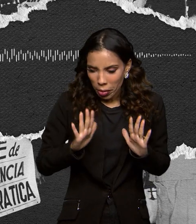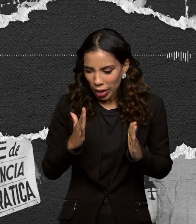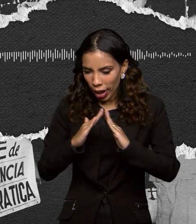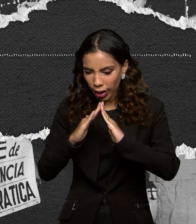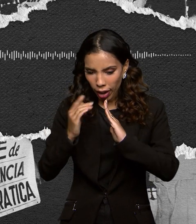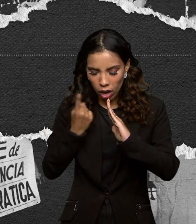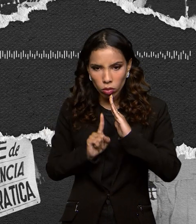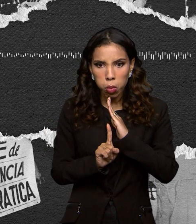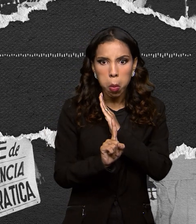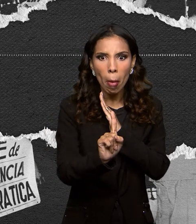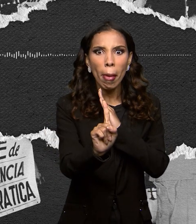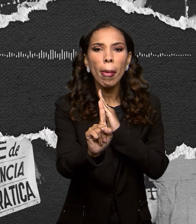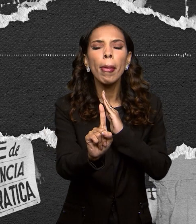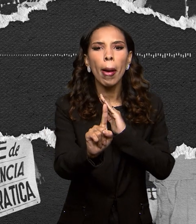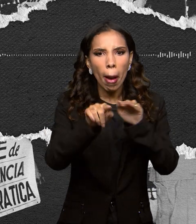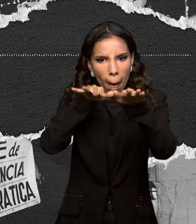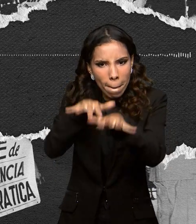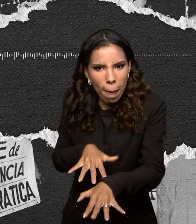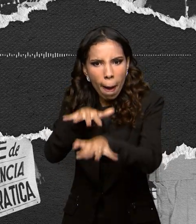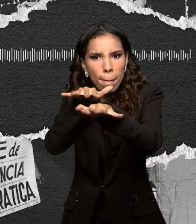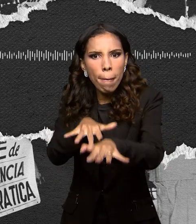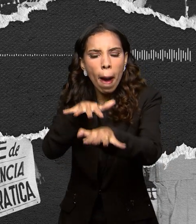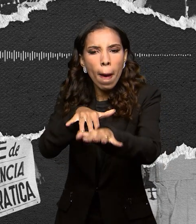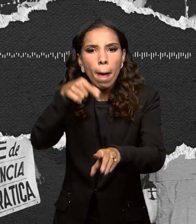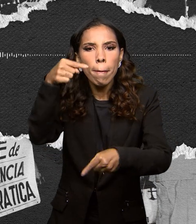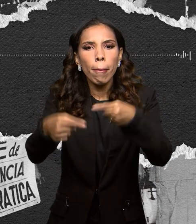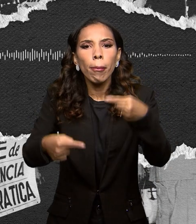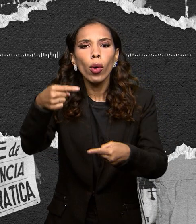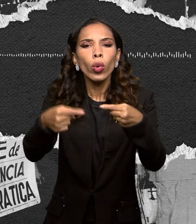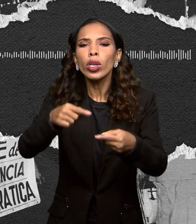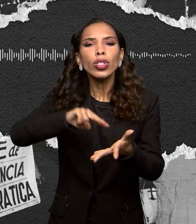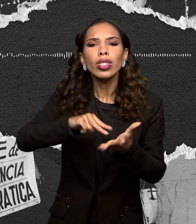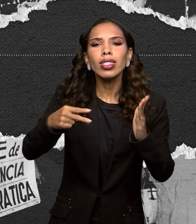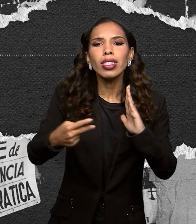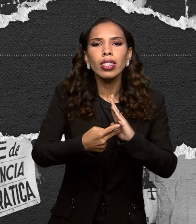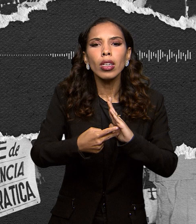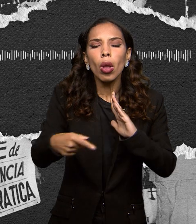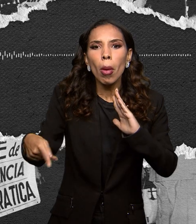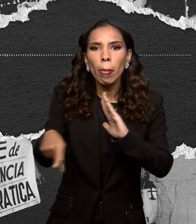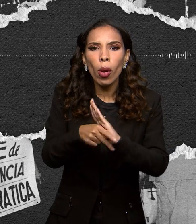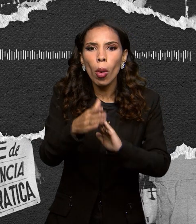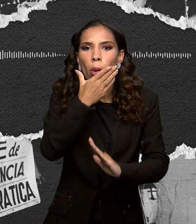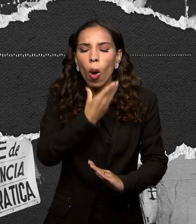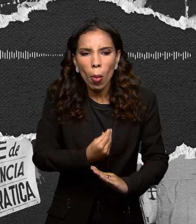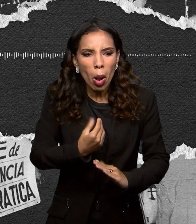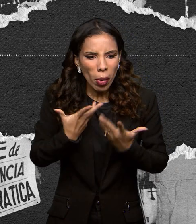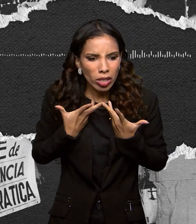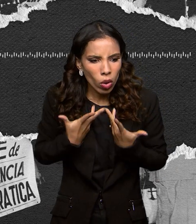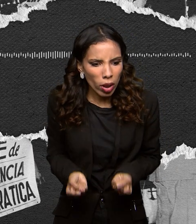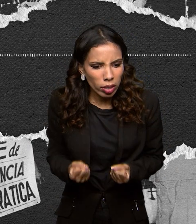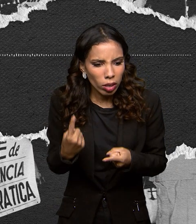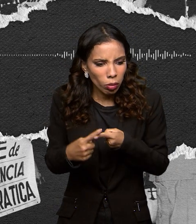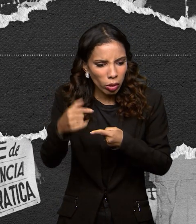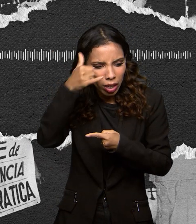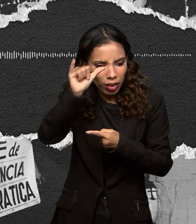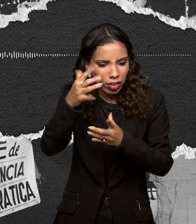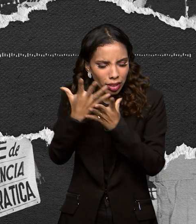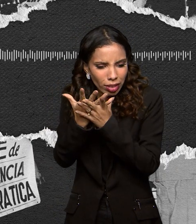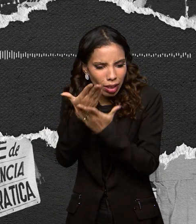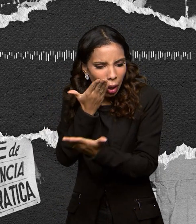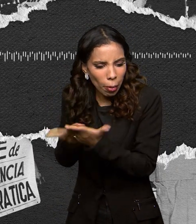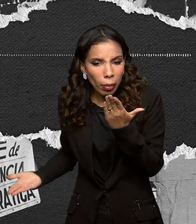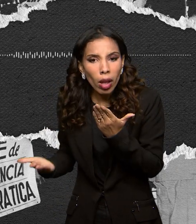e fazer política, que no entendimento delas era uma coisa de homens. Elas foram para as ruas porque